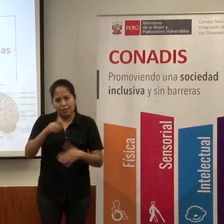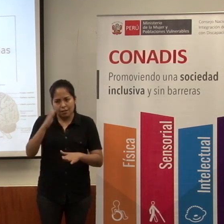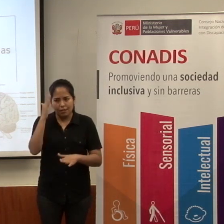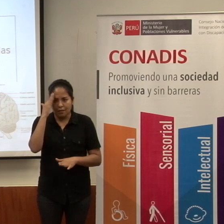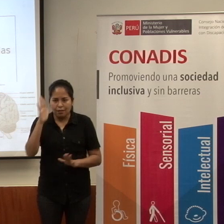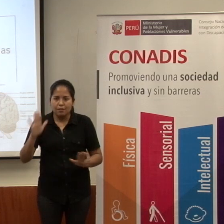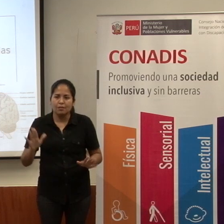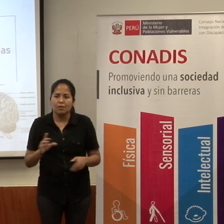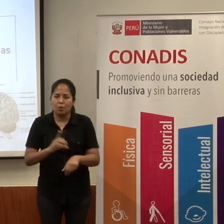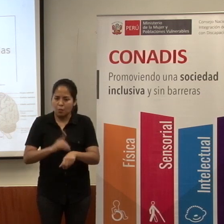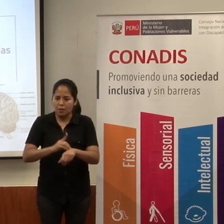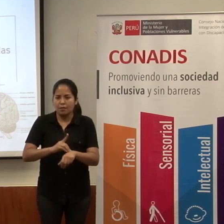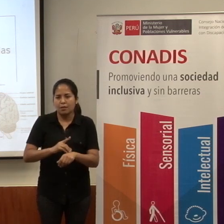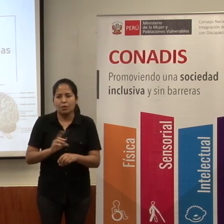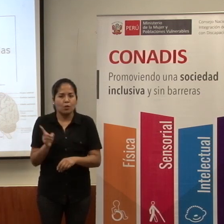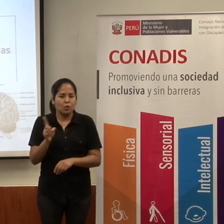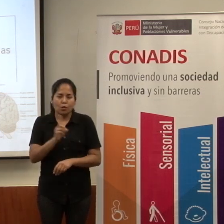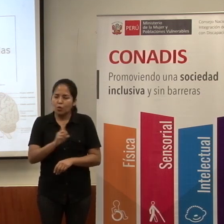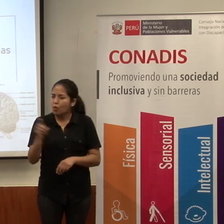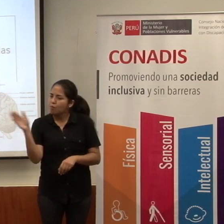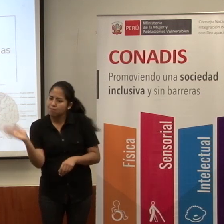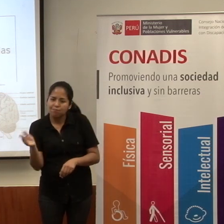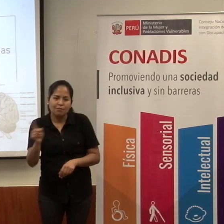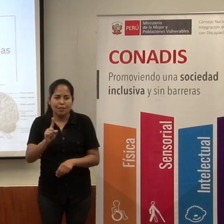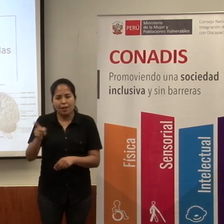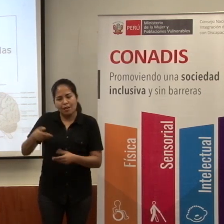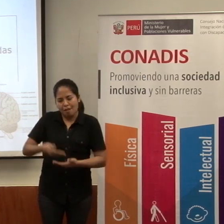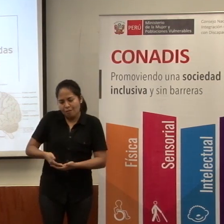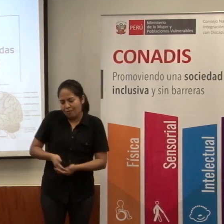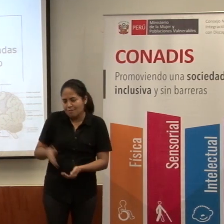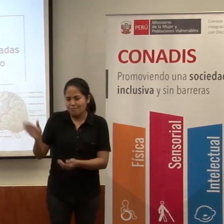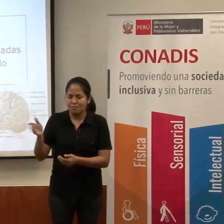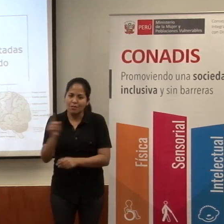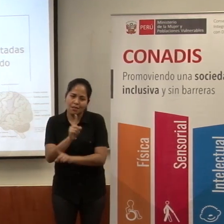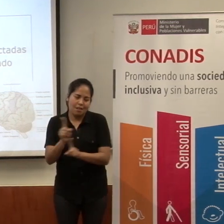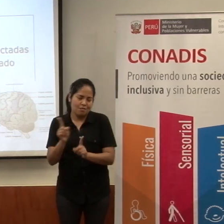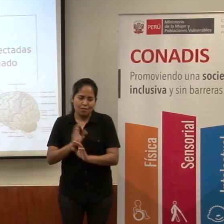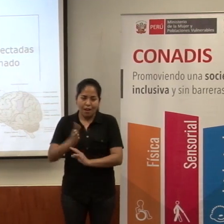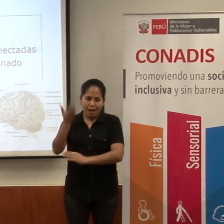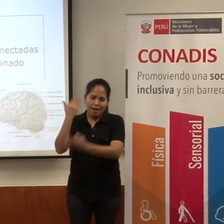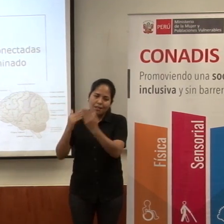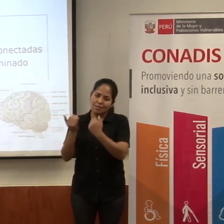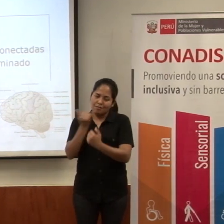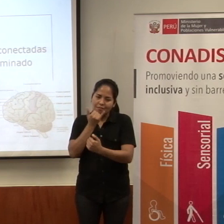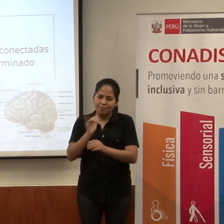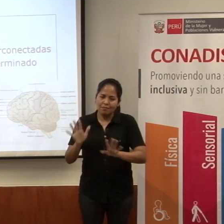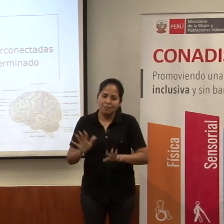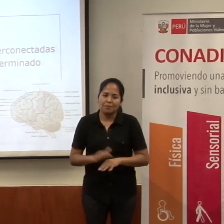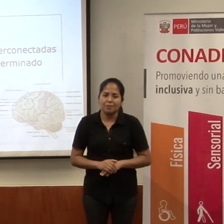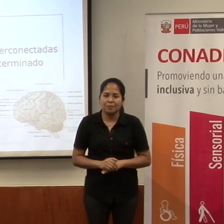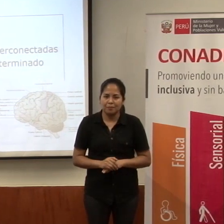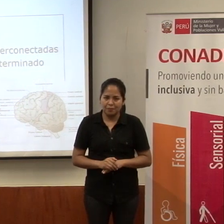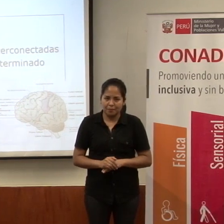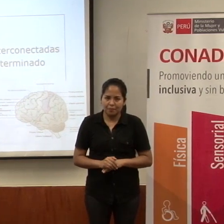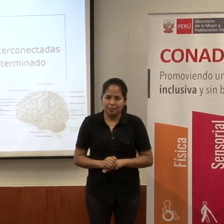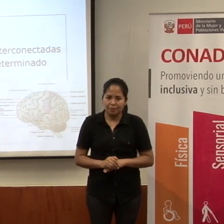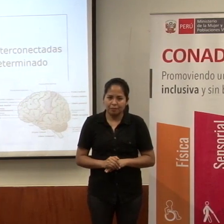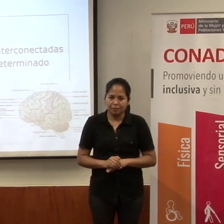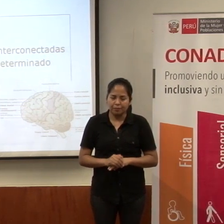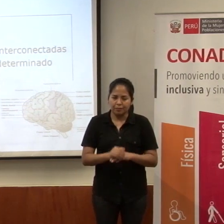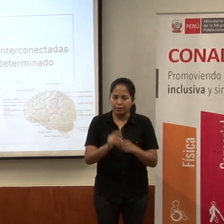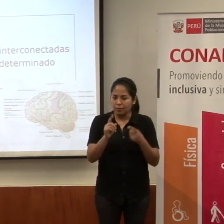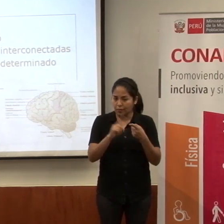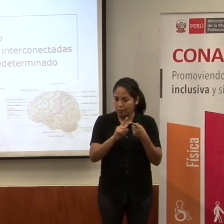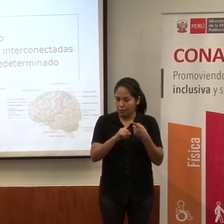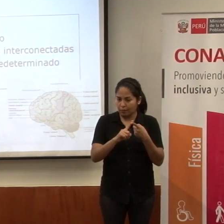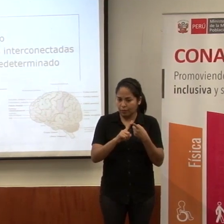se preocupen, los médicos no empezamos a maltratar al niño desde el momento de nacimiento, o el personal que lo atiende. Segunda,